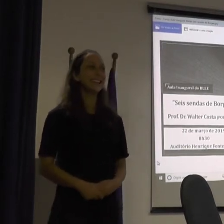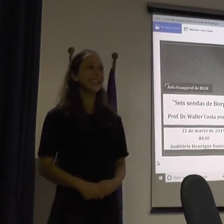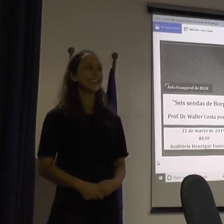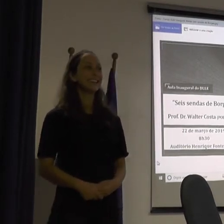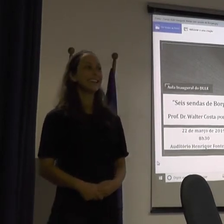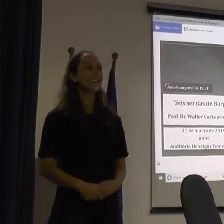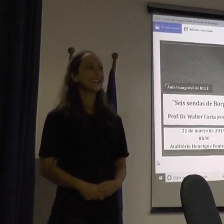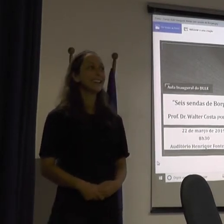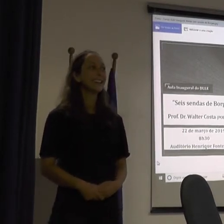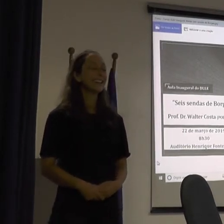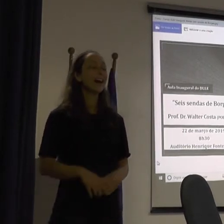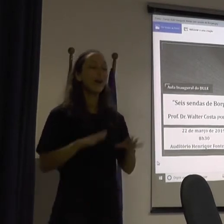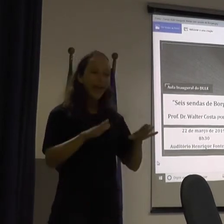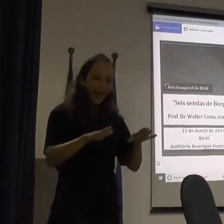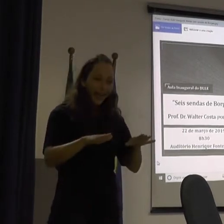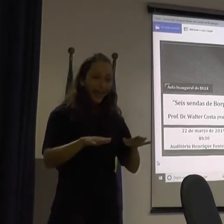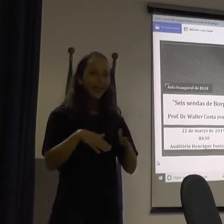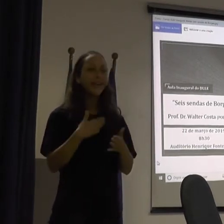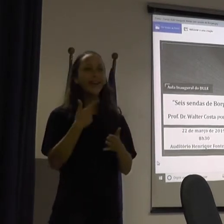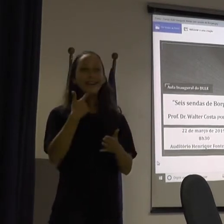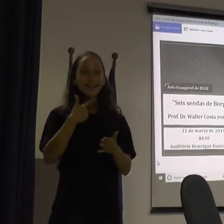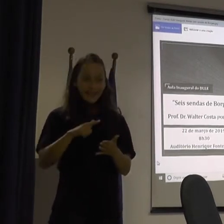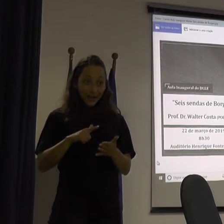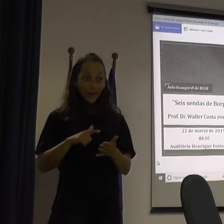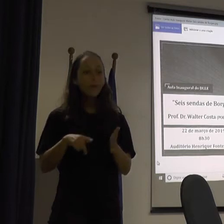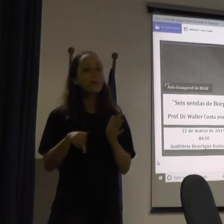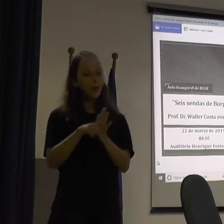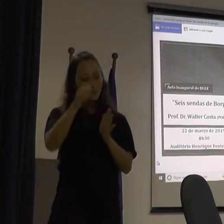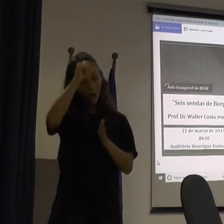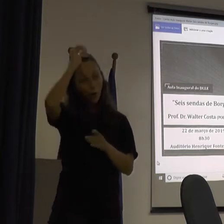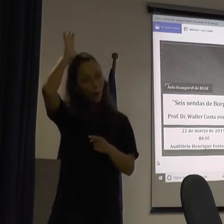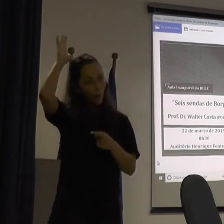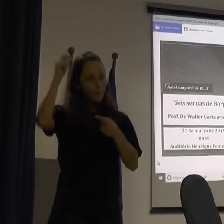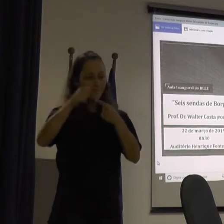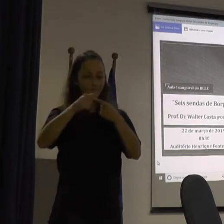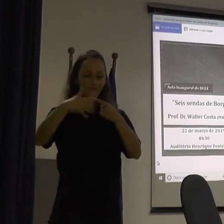Vamos lá. Então, filologia românica.